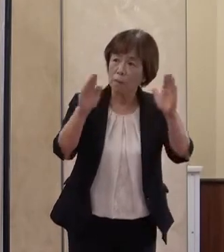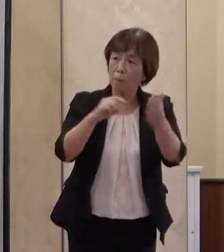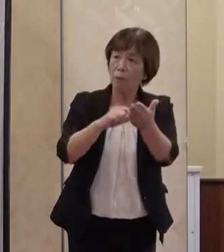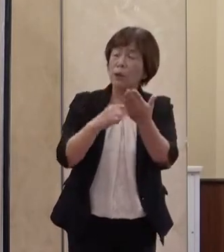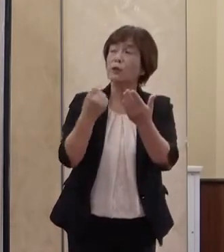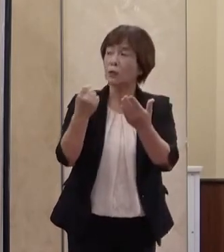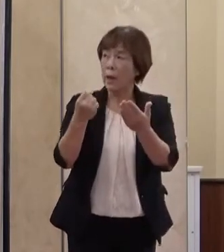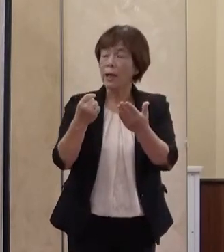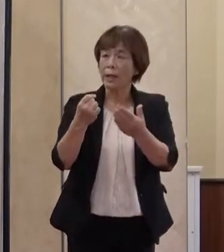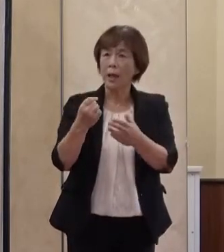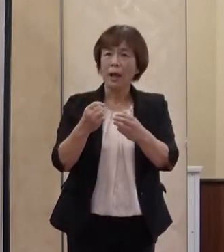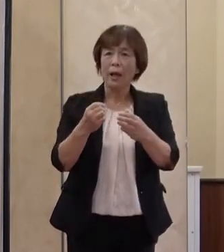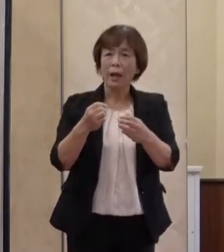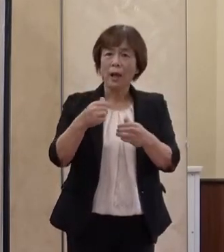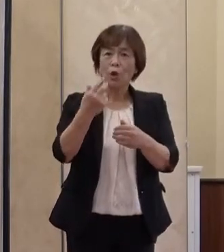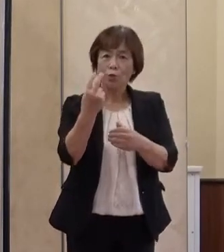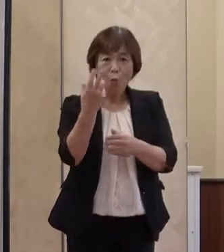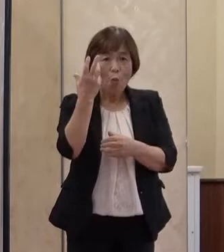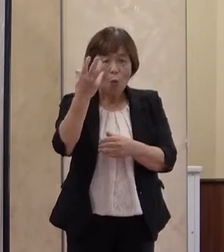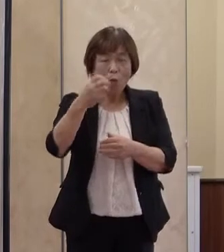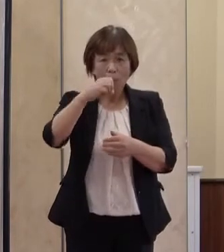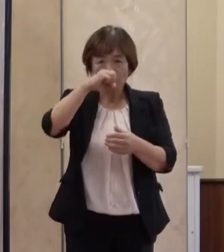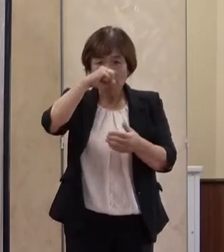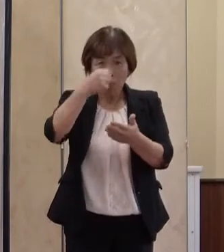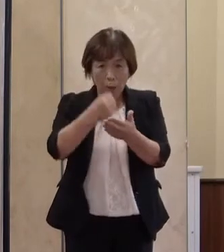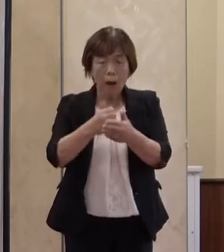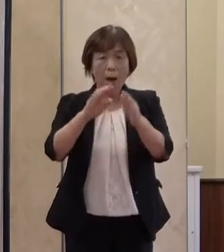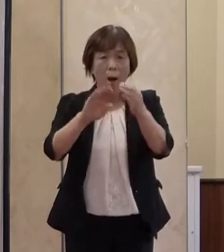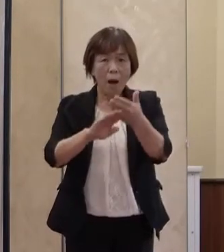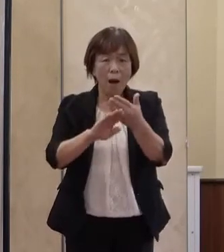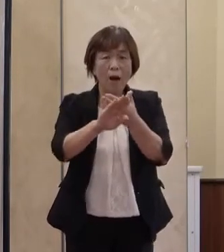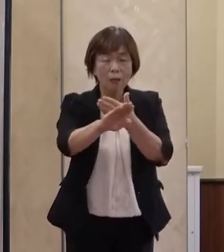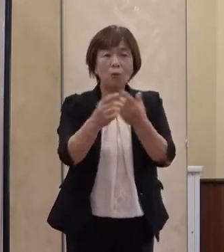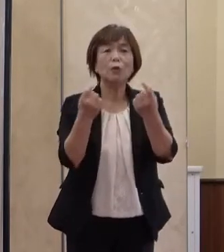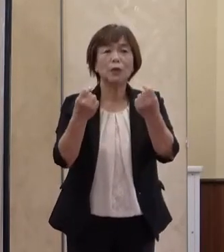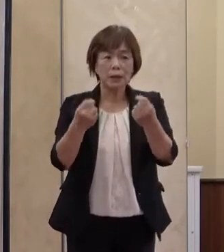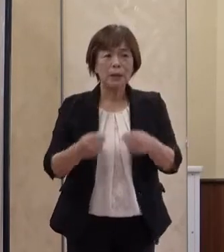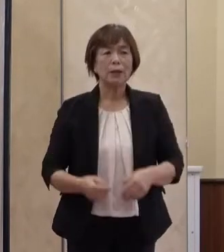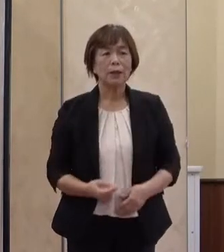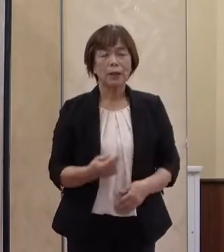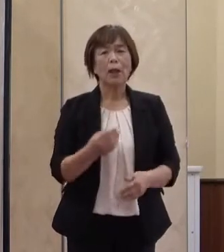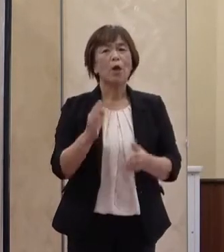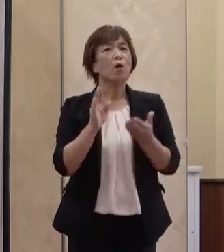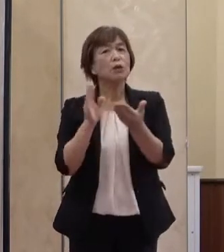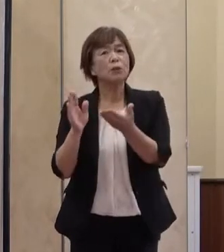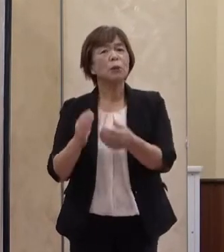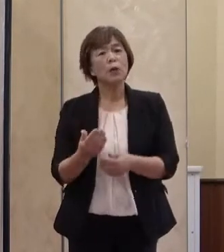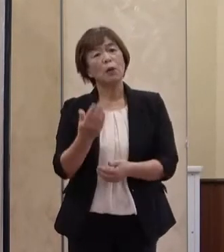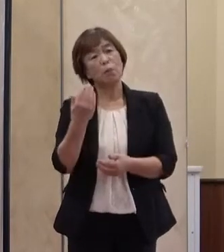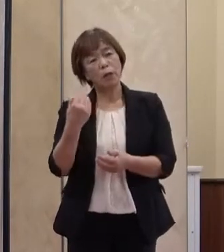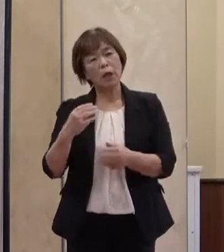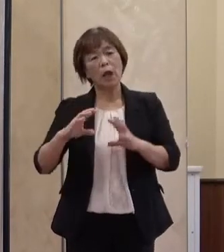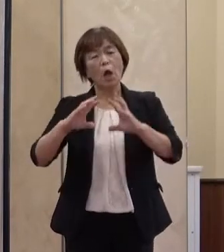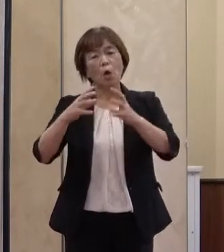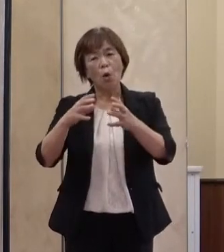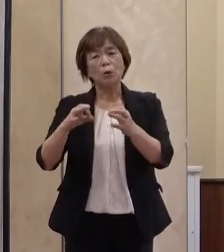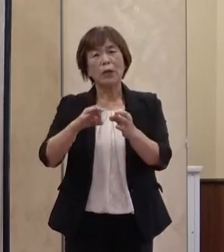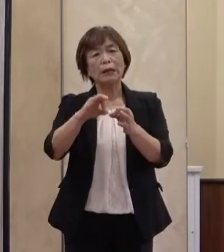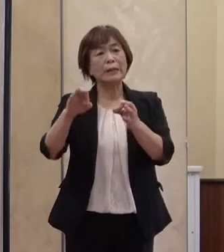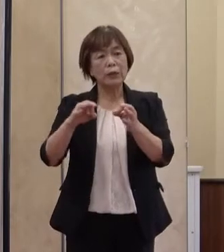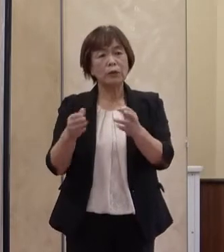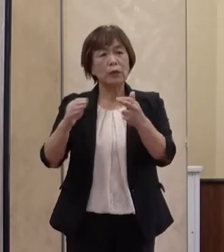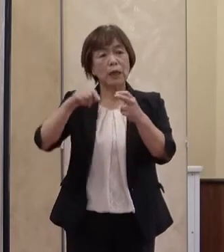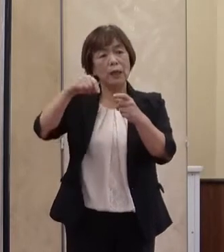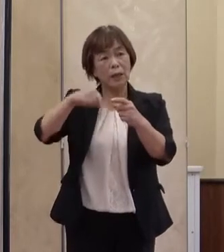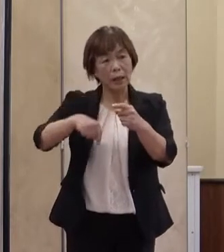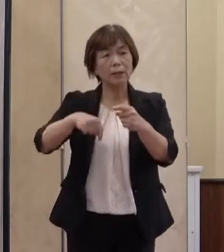しょうか。 そうです。 わかりました、ありがとうございます。すみません、ちょっと前のことで恐縮なんですけれども、国際金融センターについて SBI の北